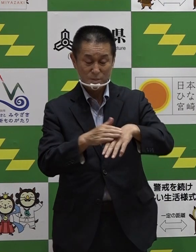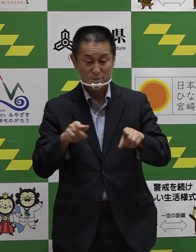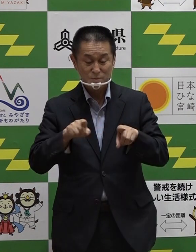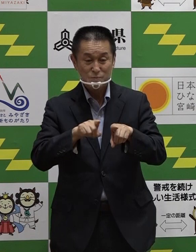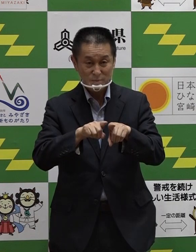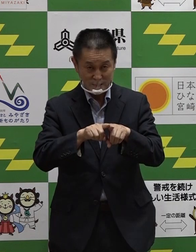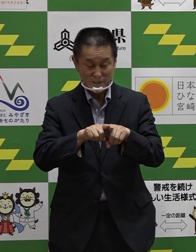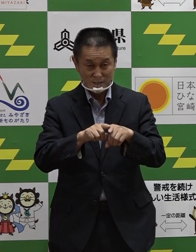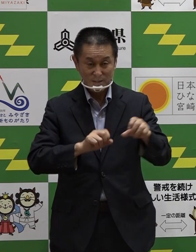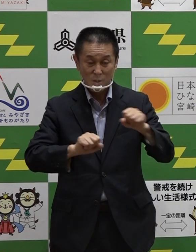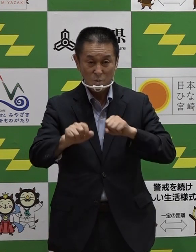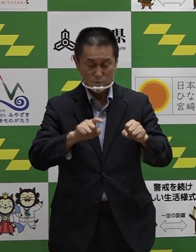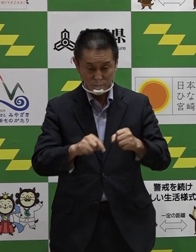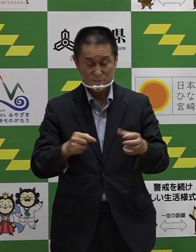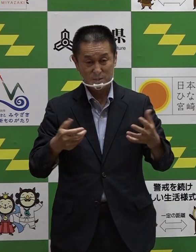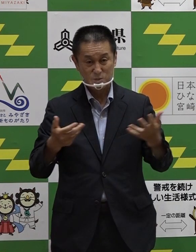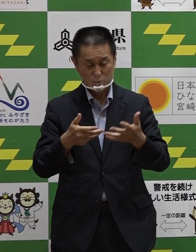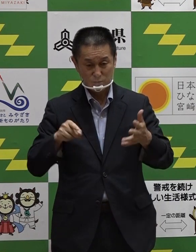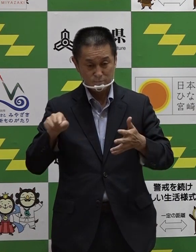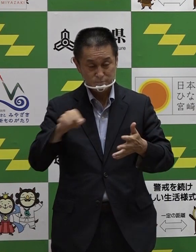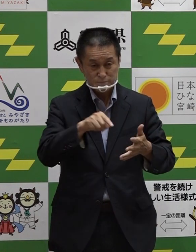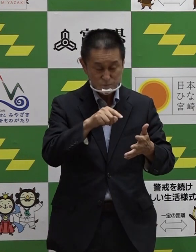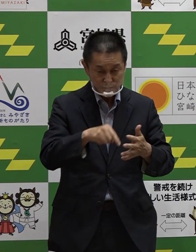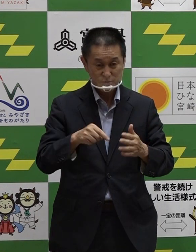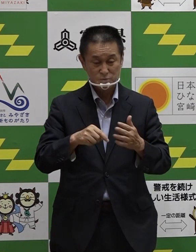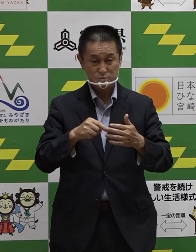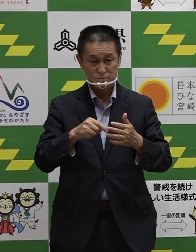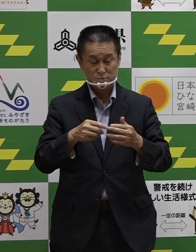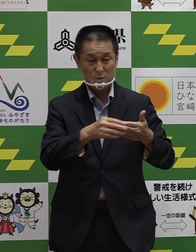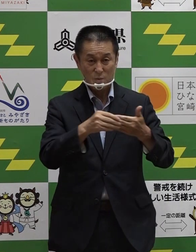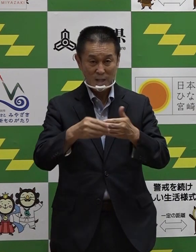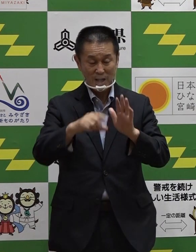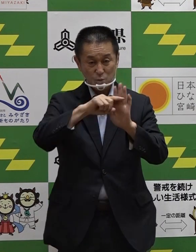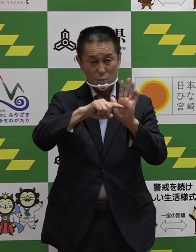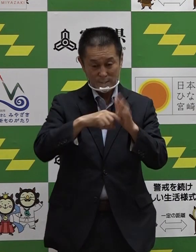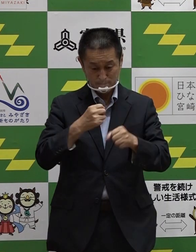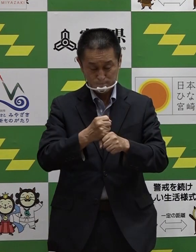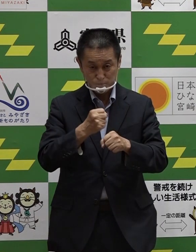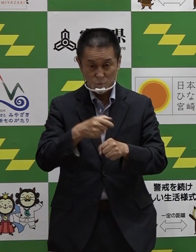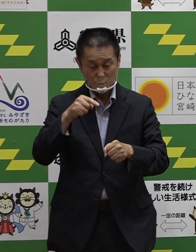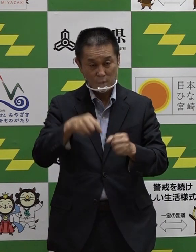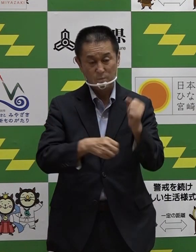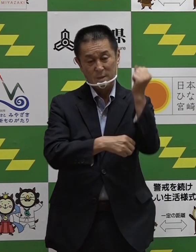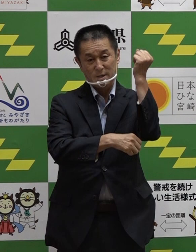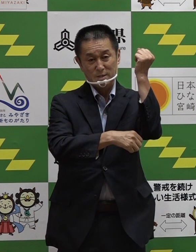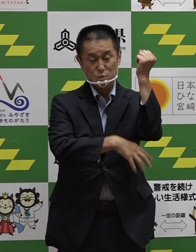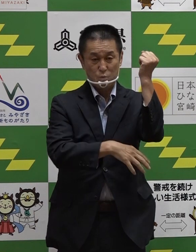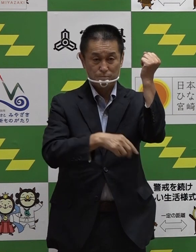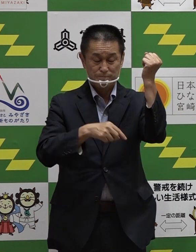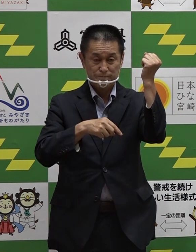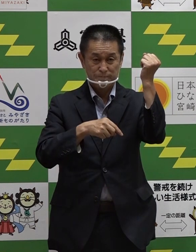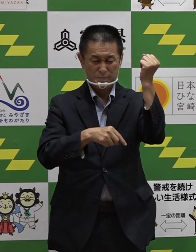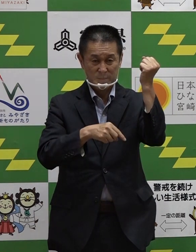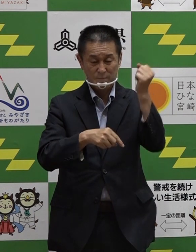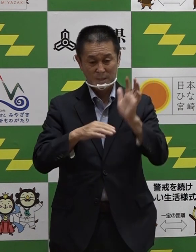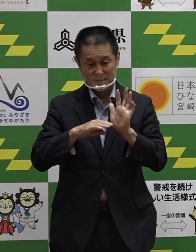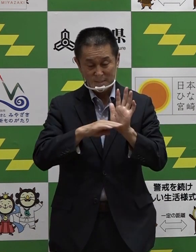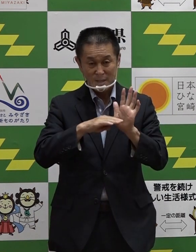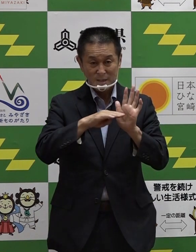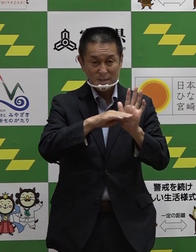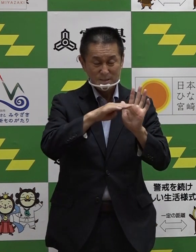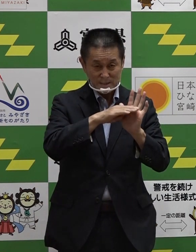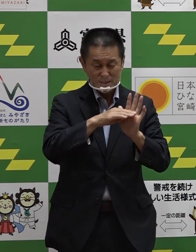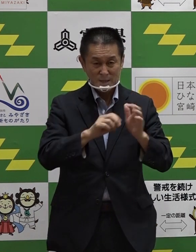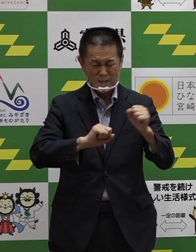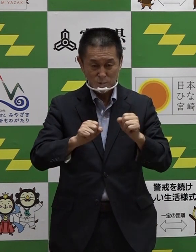るということや、業種ごとに策定をされます、ガイドラインを実践をしていただく、そこは基本なわけでありますが、段階的に活